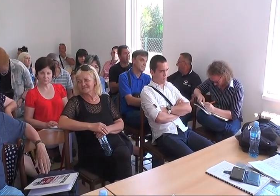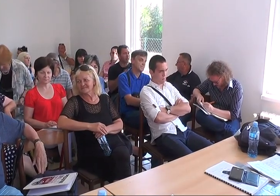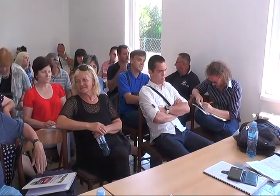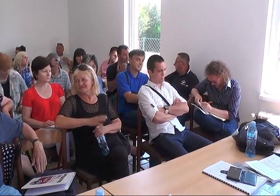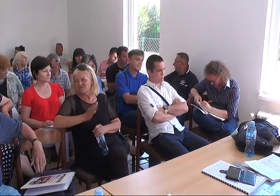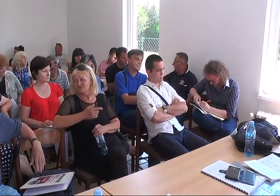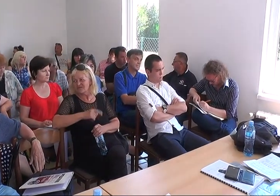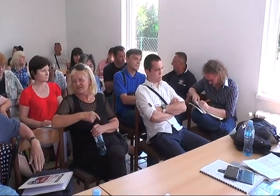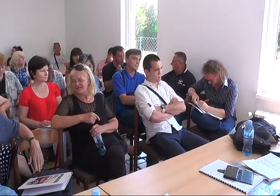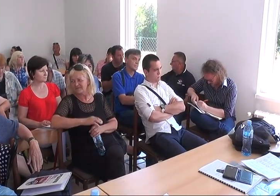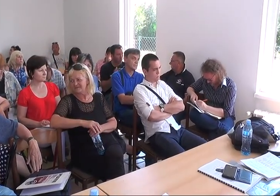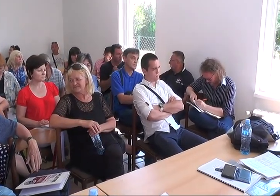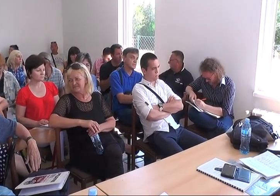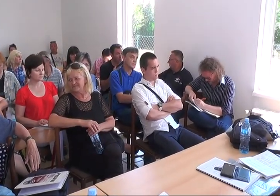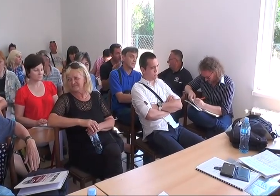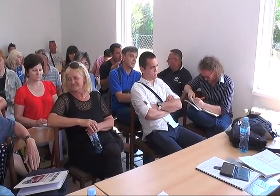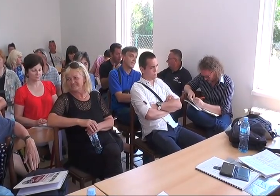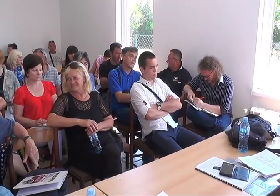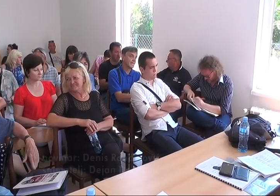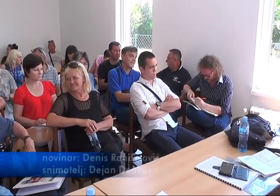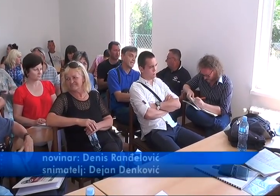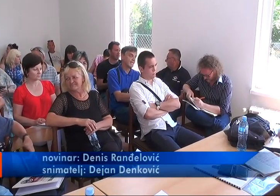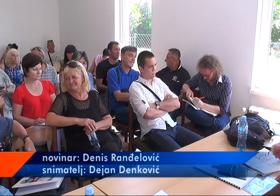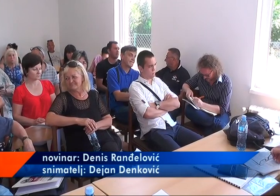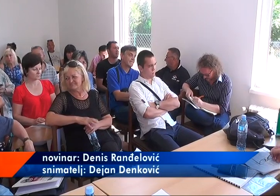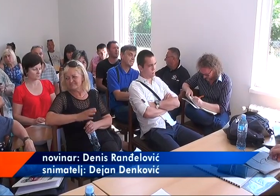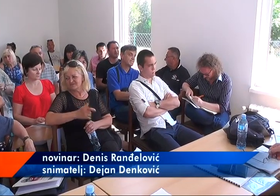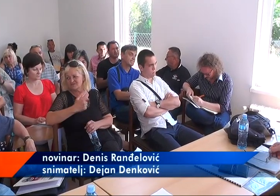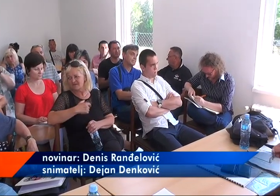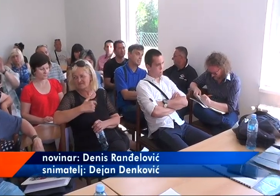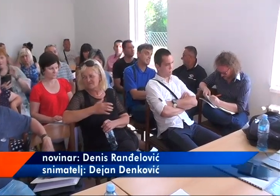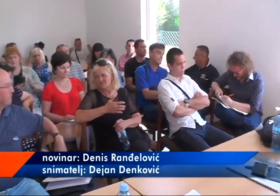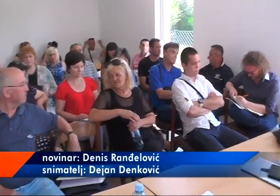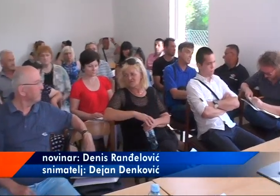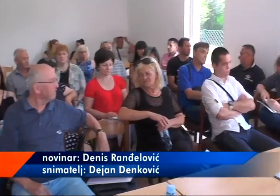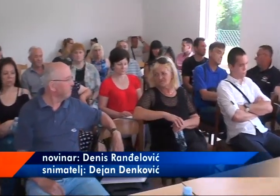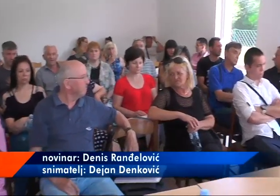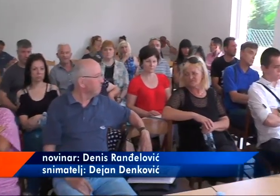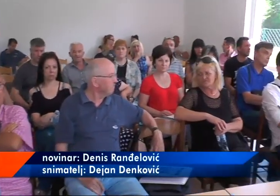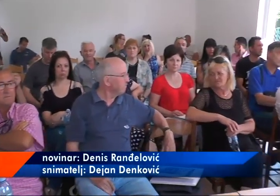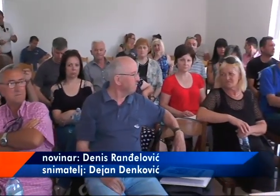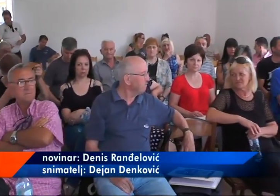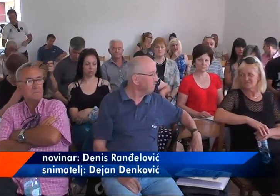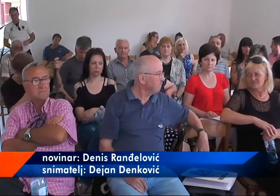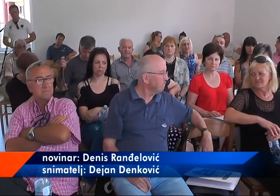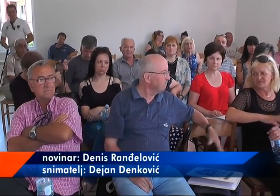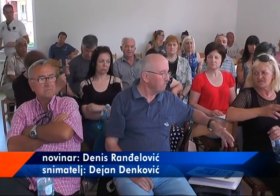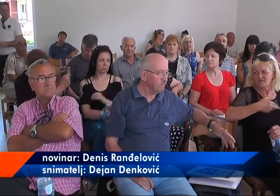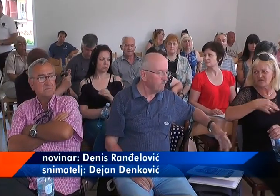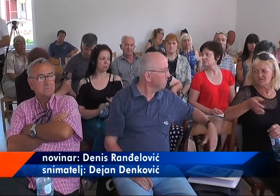Domaćin sednice Skupštine gluvih i nagluvih Srbije bila je međuopštinska organizacija gluvih i nagluvih Pirot. Na dnevnom redu bili su izveštaj o radu